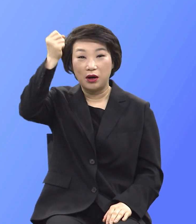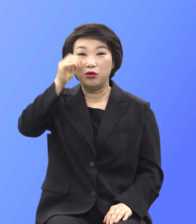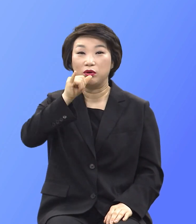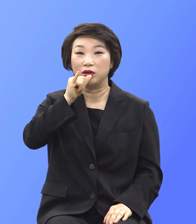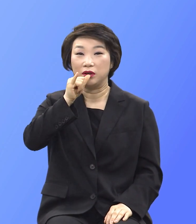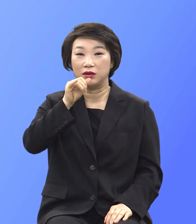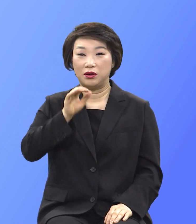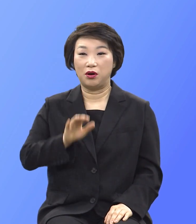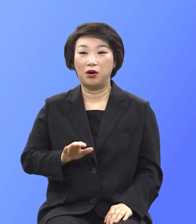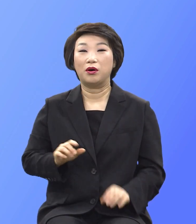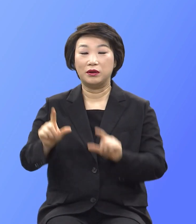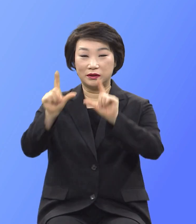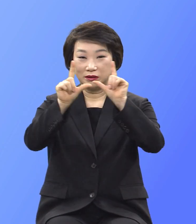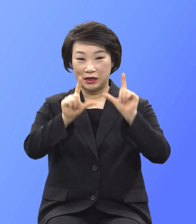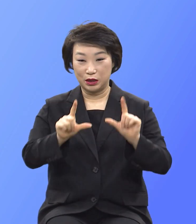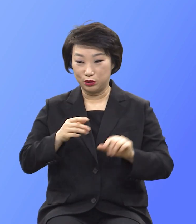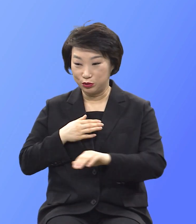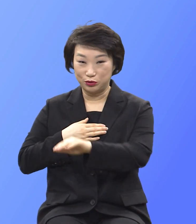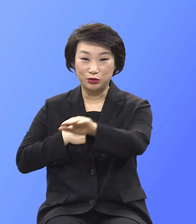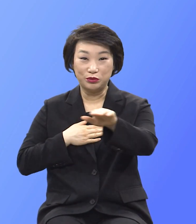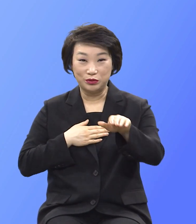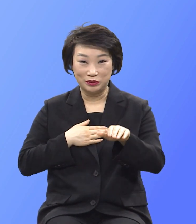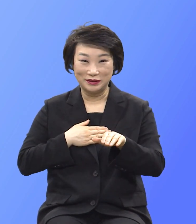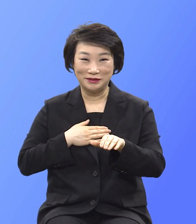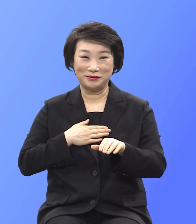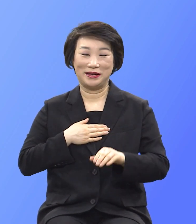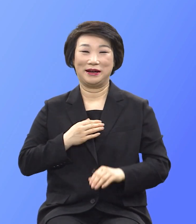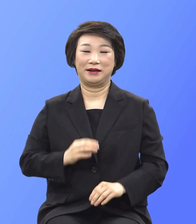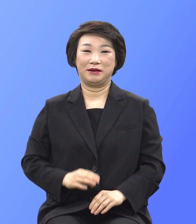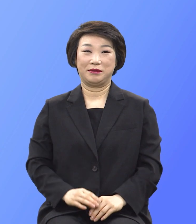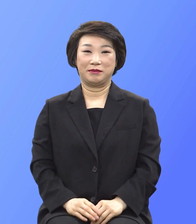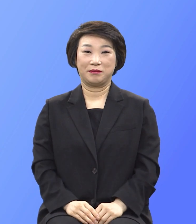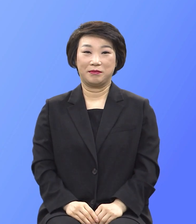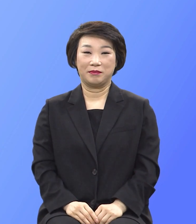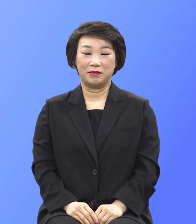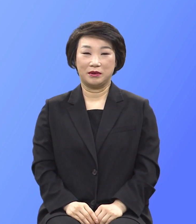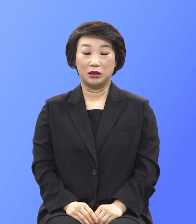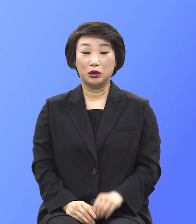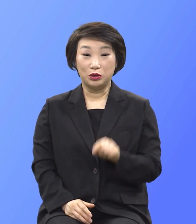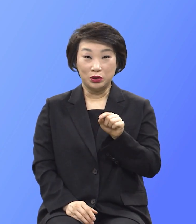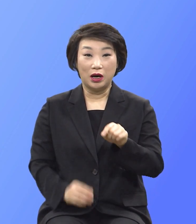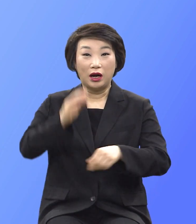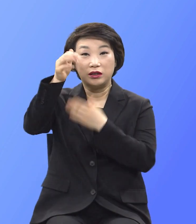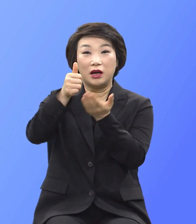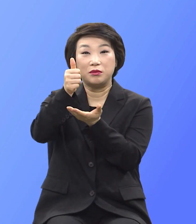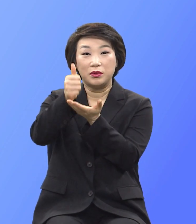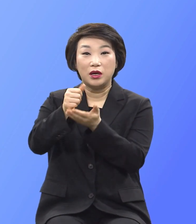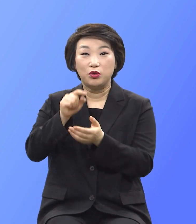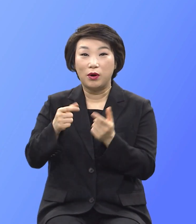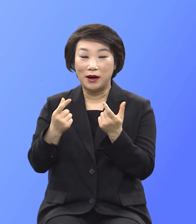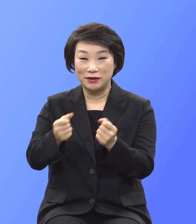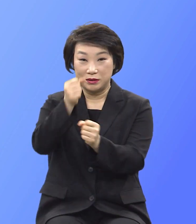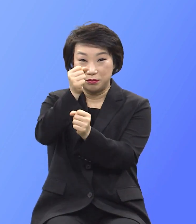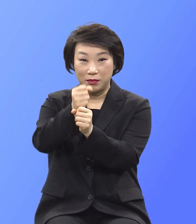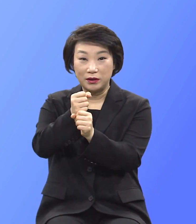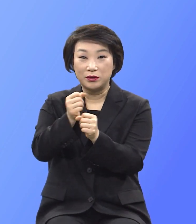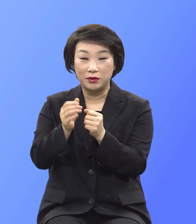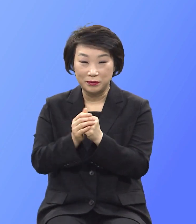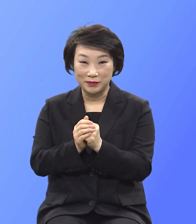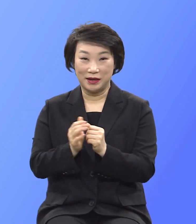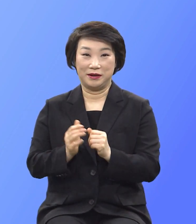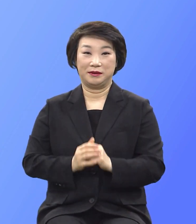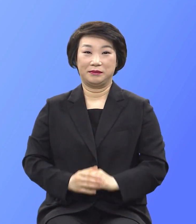가지고 살아가는 우리 인간들입니다. 하나님이 그렇게